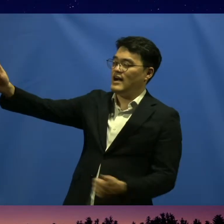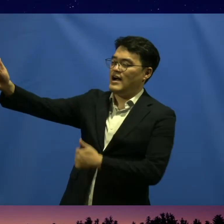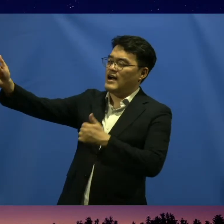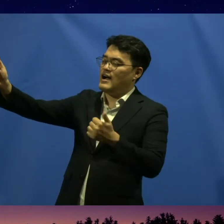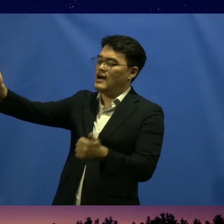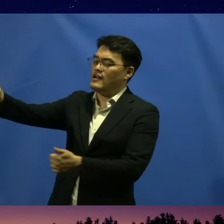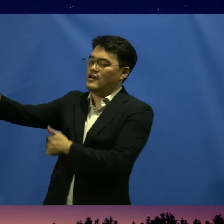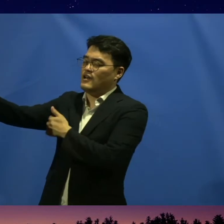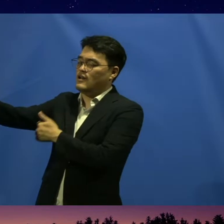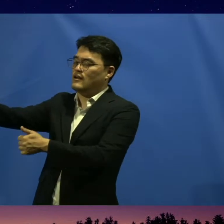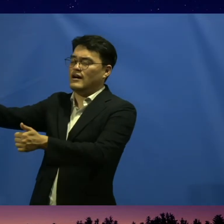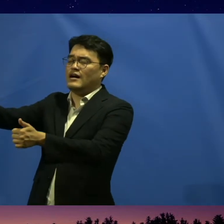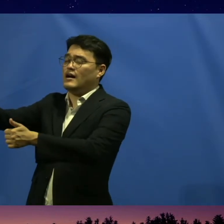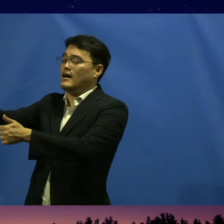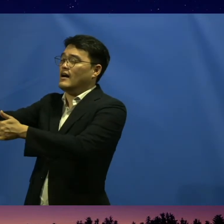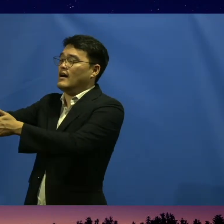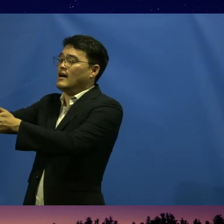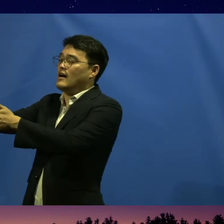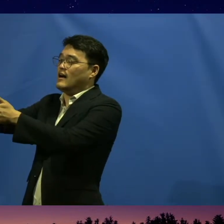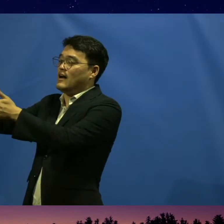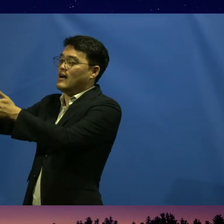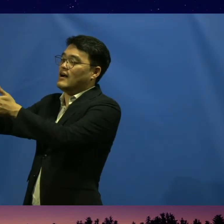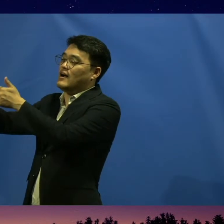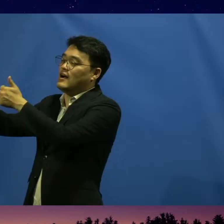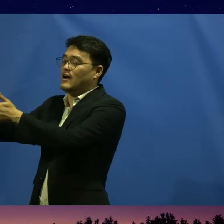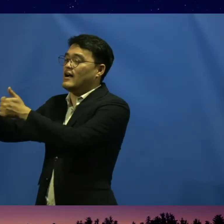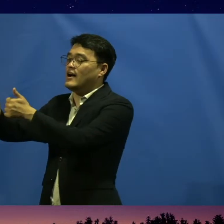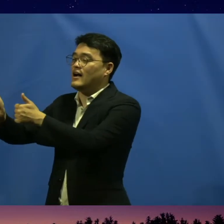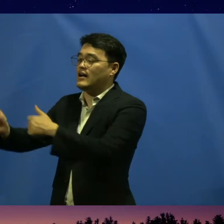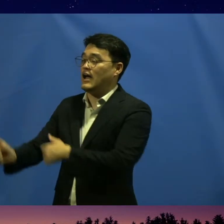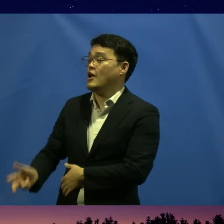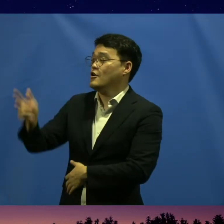나는 가리라